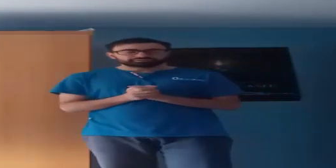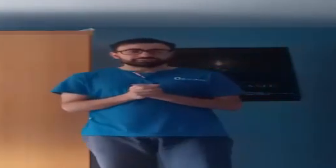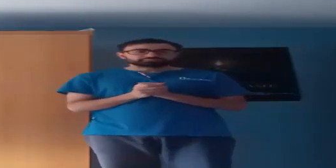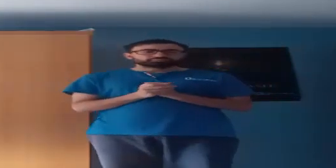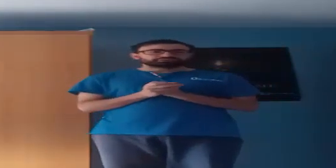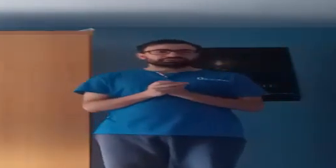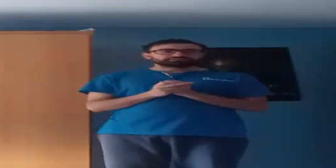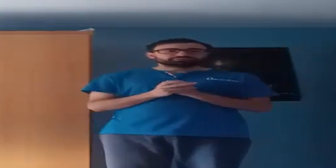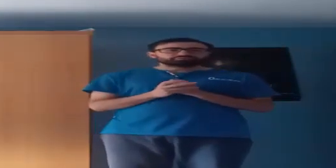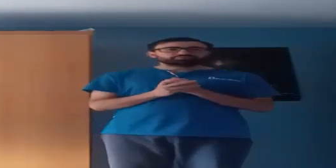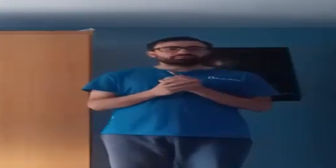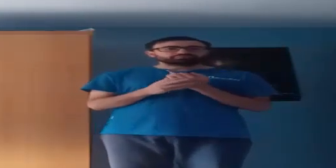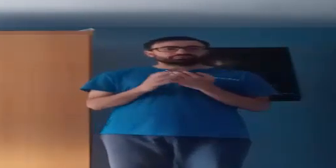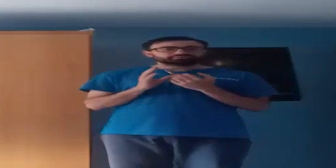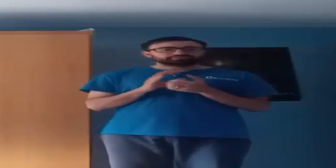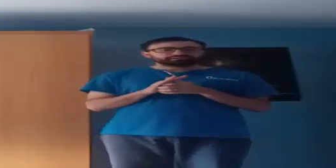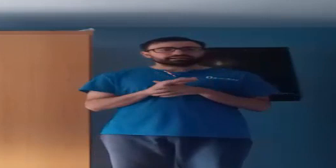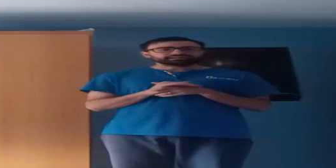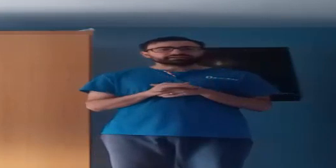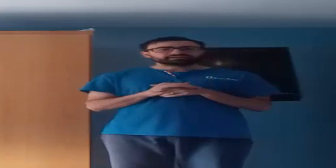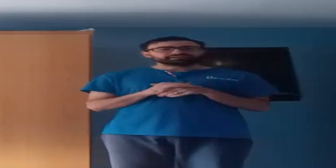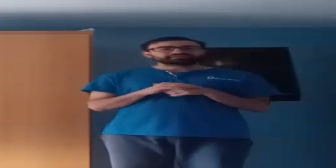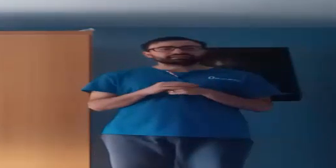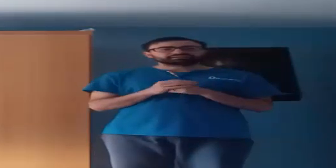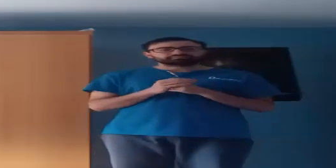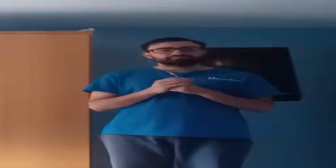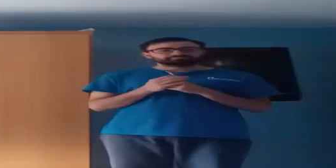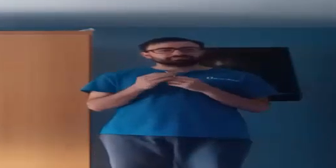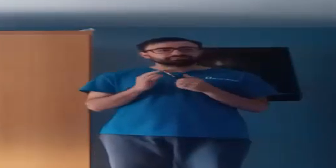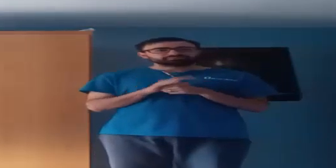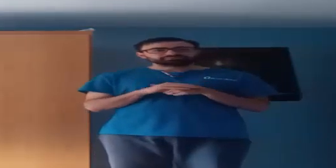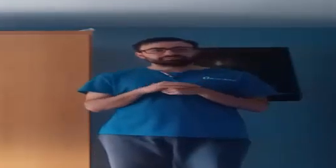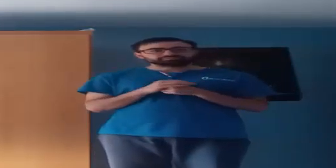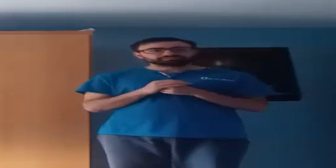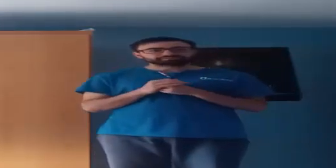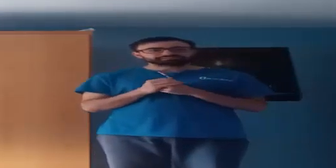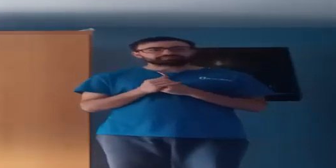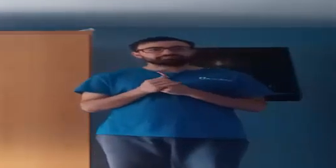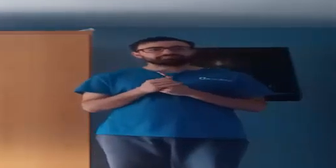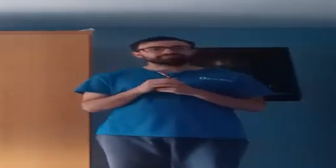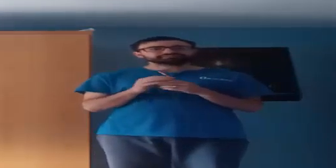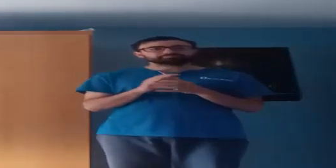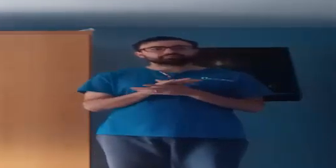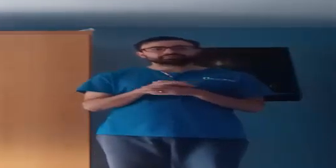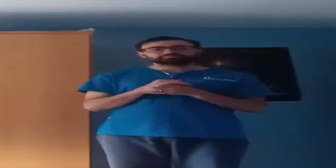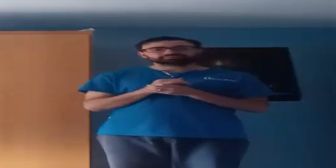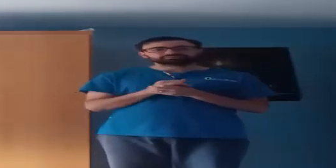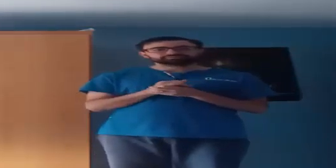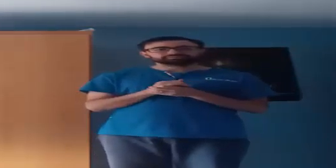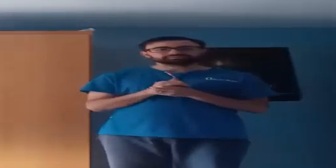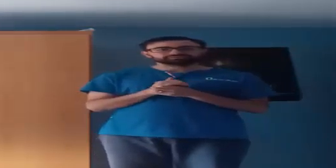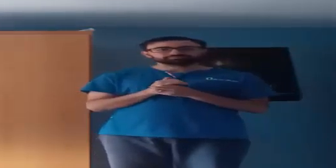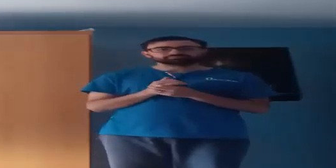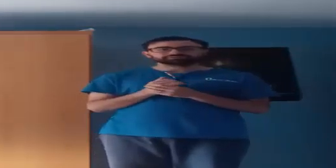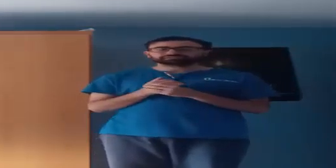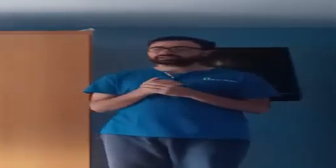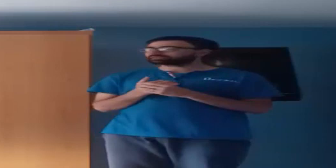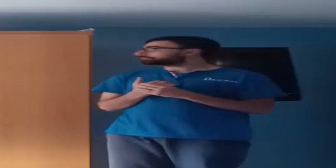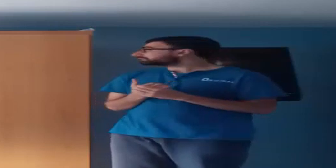Entonces, pues como la hija era diversa, vista por diversos dioses, pues